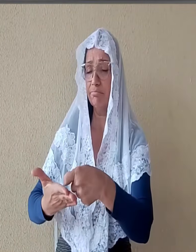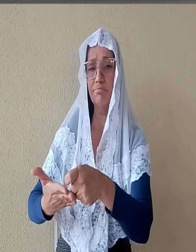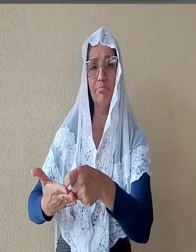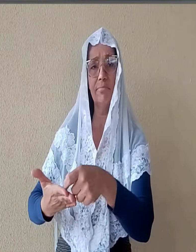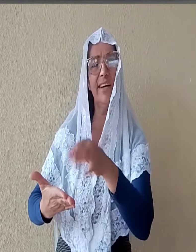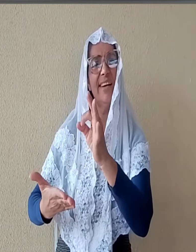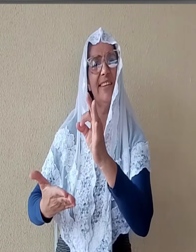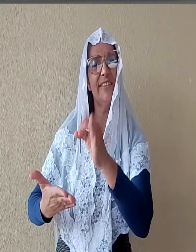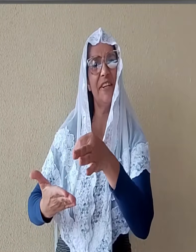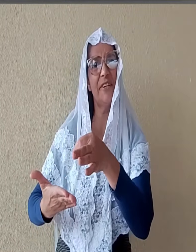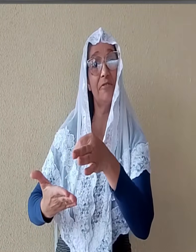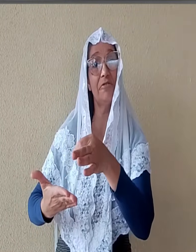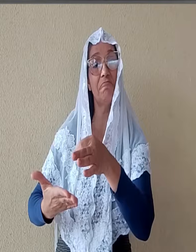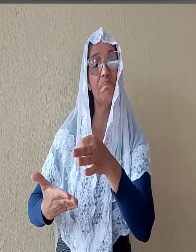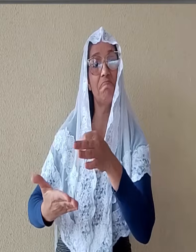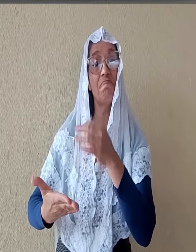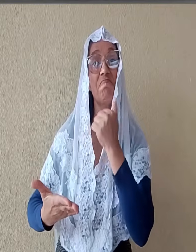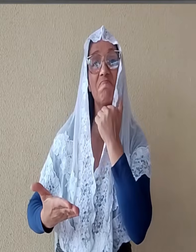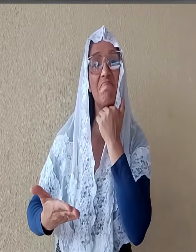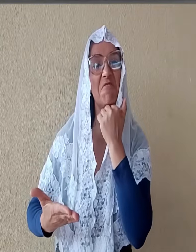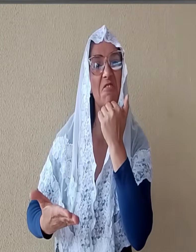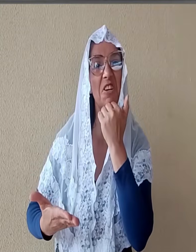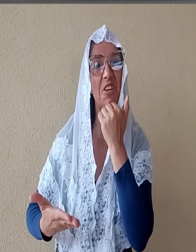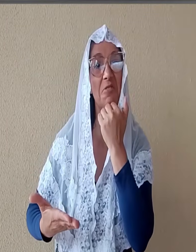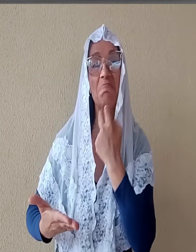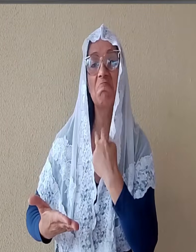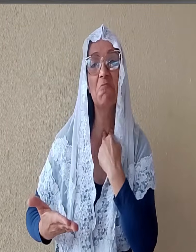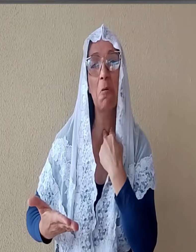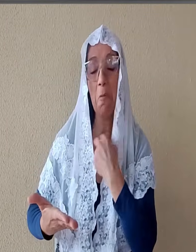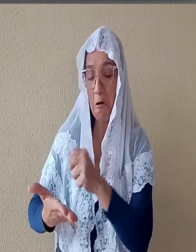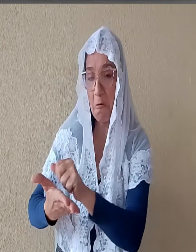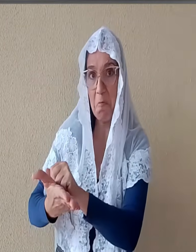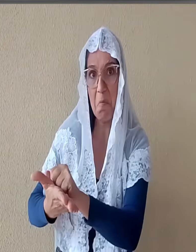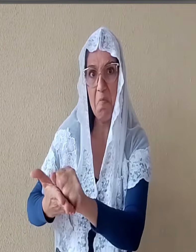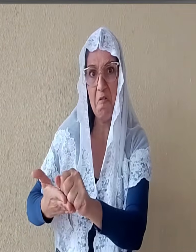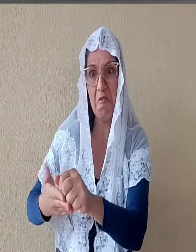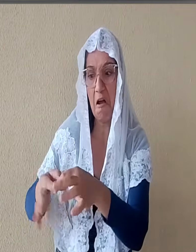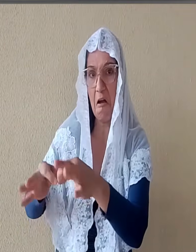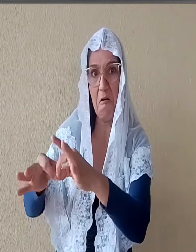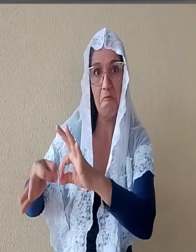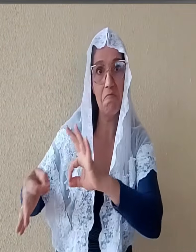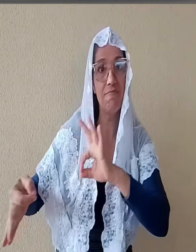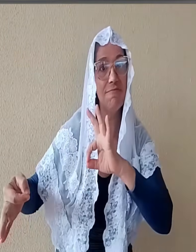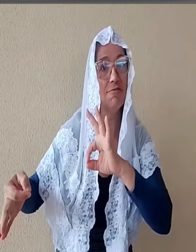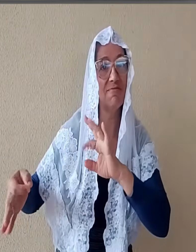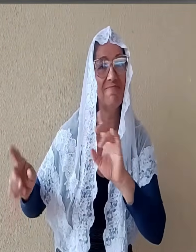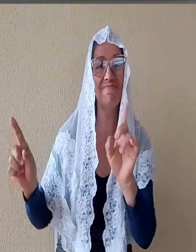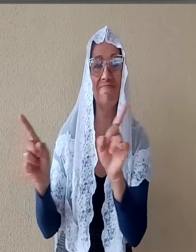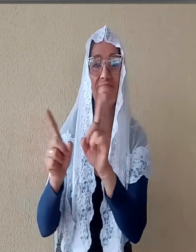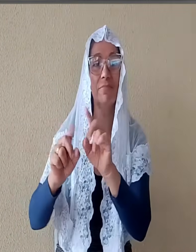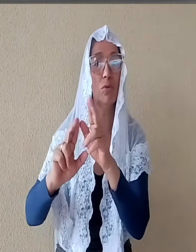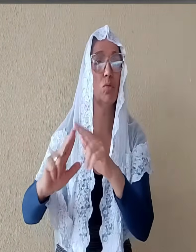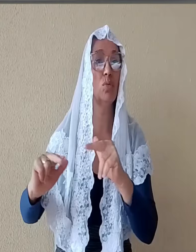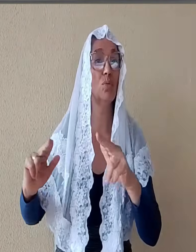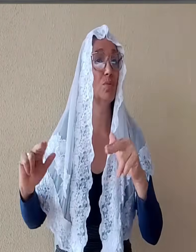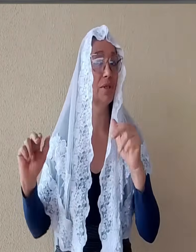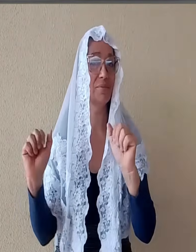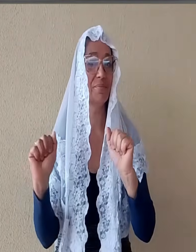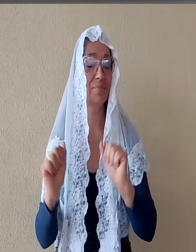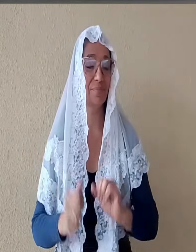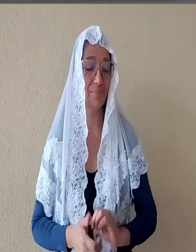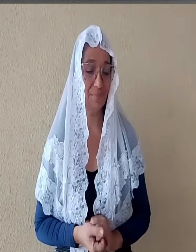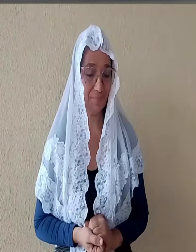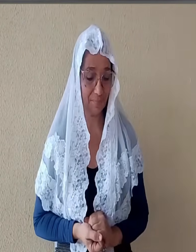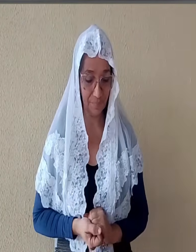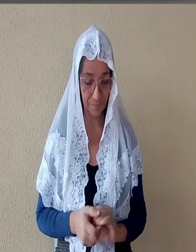nome do Senhor. Irmão, quem for orar, apresenta os pedidos de oração, que são muitos, irmão. Apresenta,